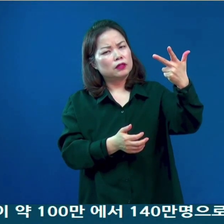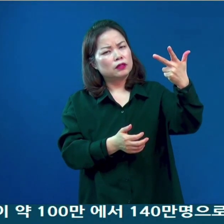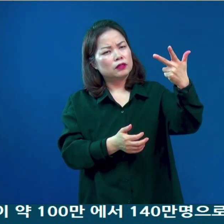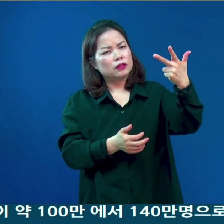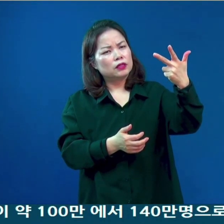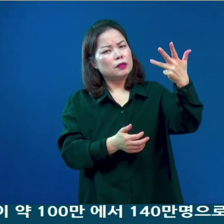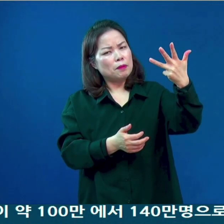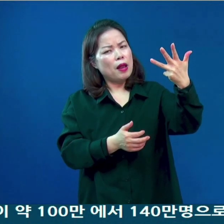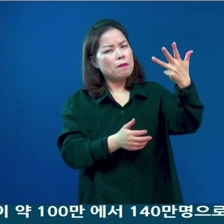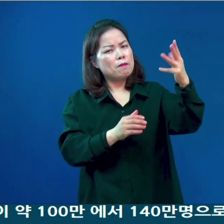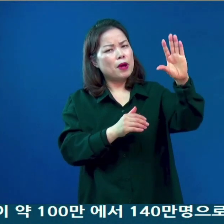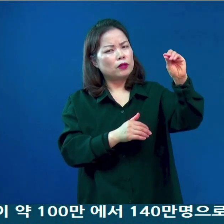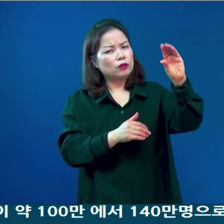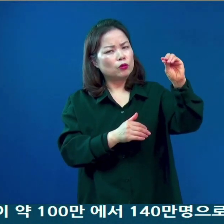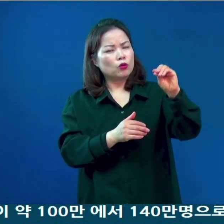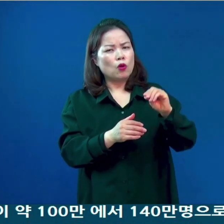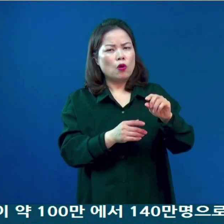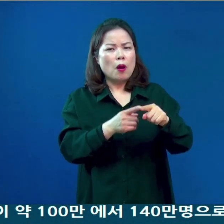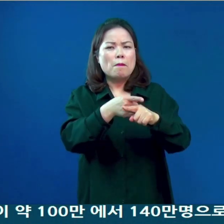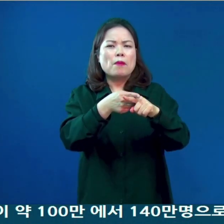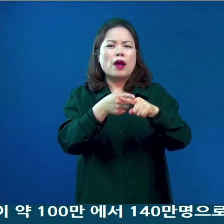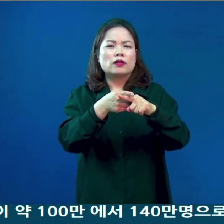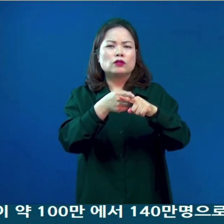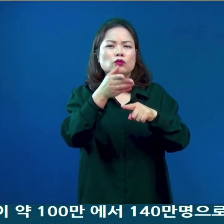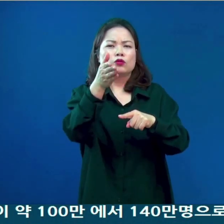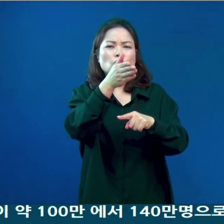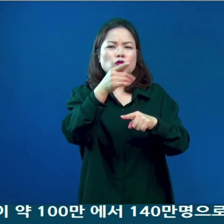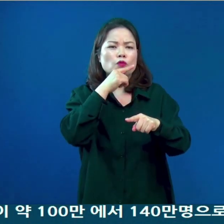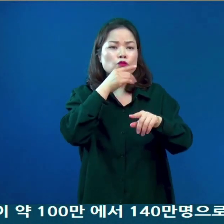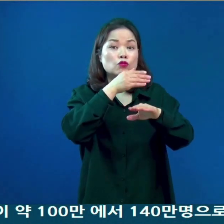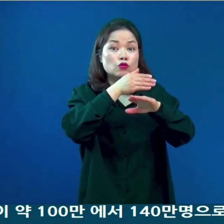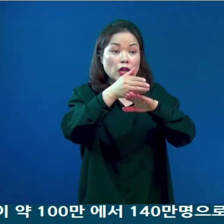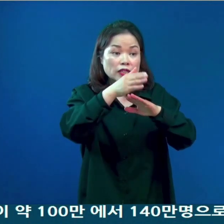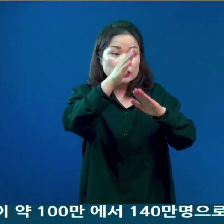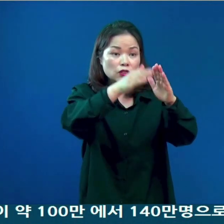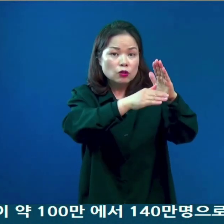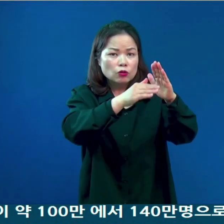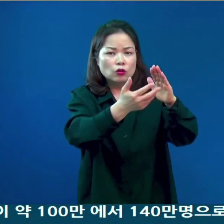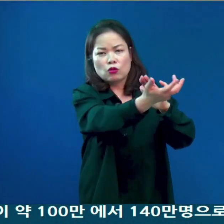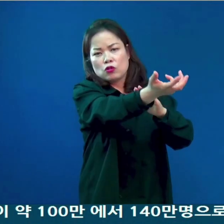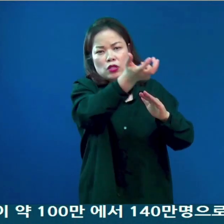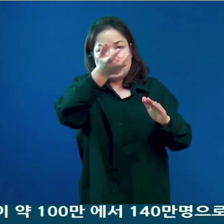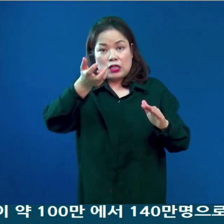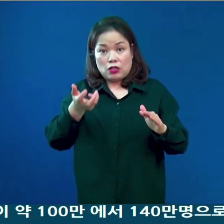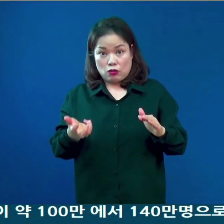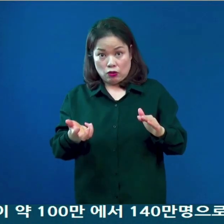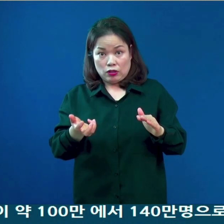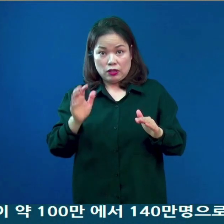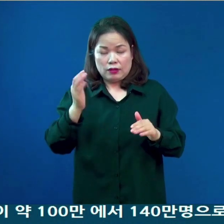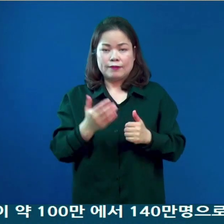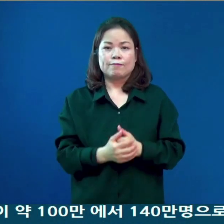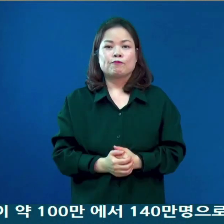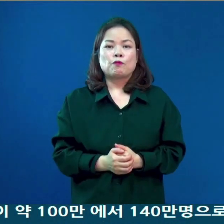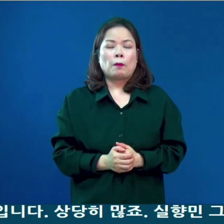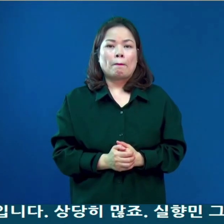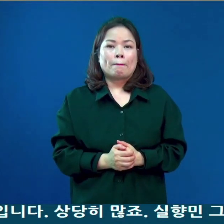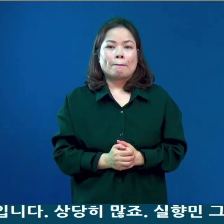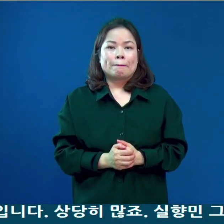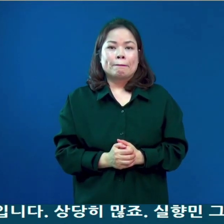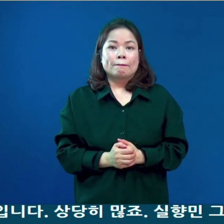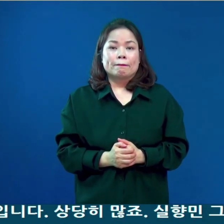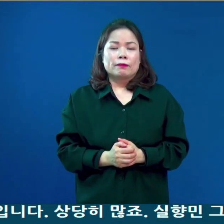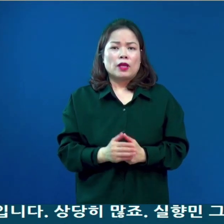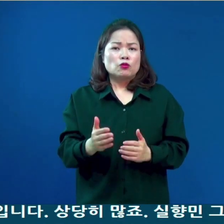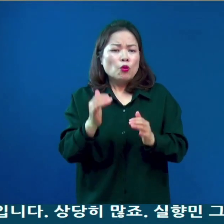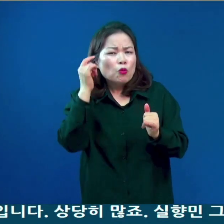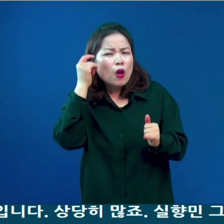8만 명 정도 왔으니까 거의 반 정도가 북에 있는 성도들이 내려왔다고 보시면 됩니다.